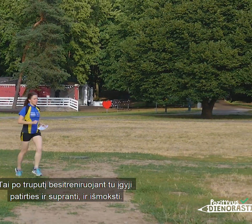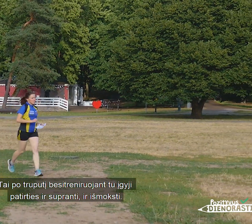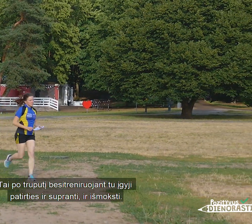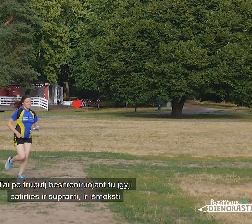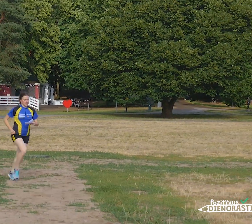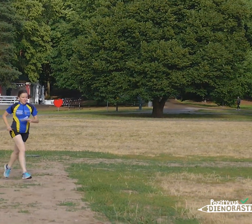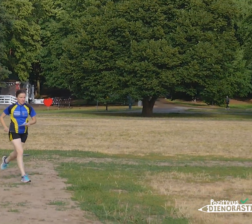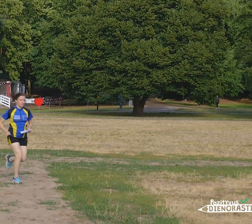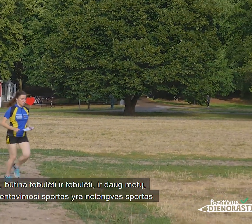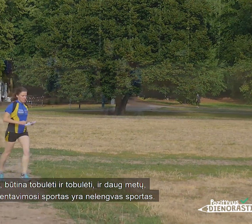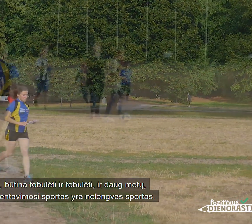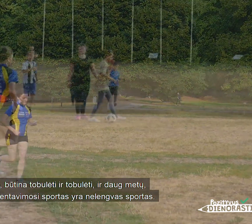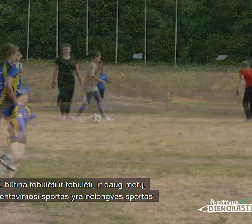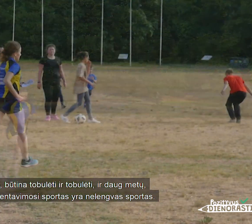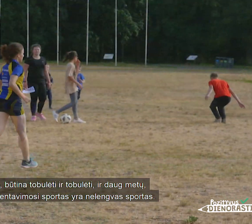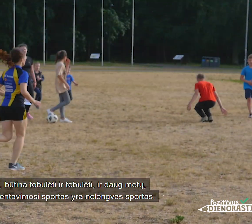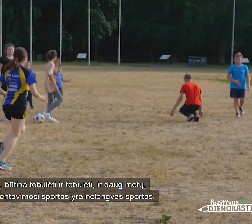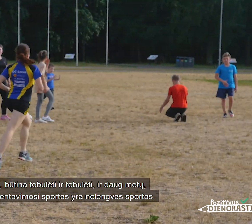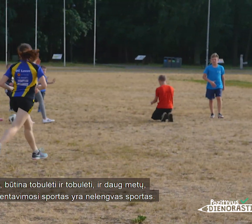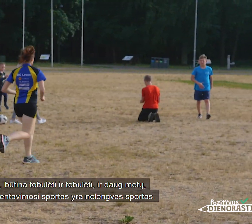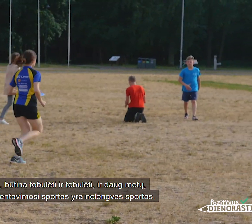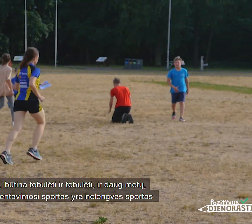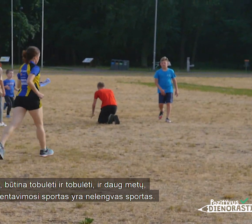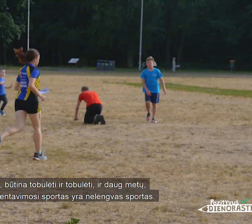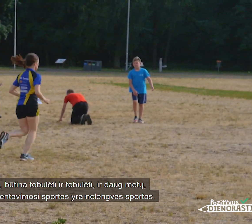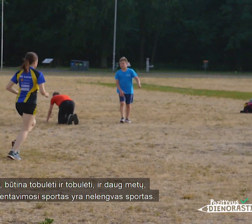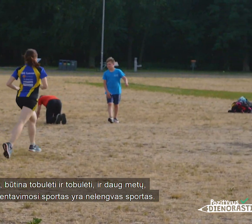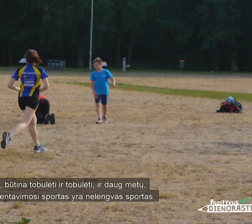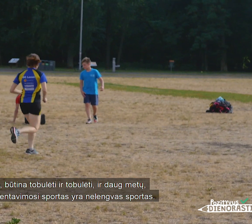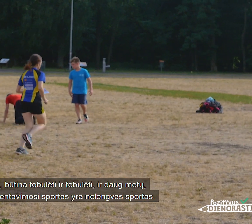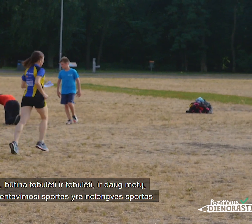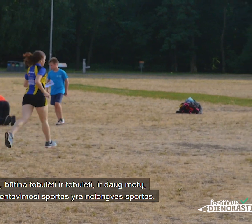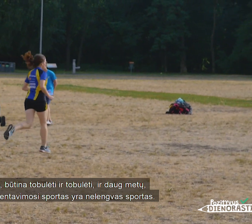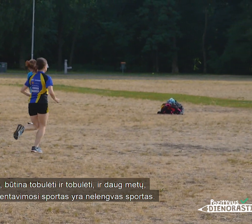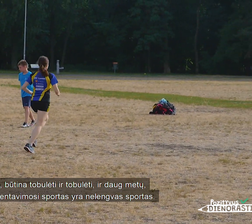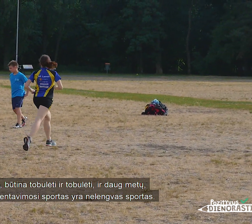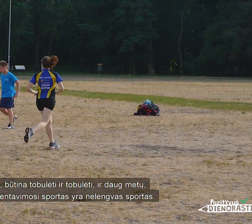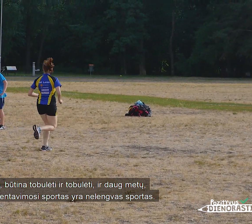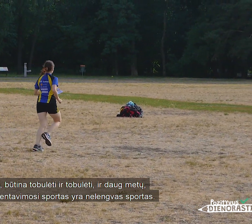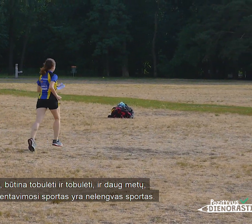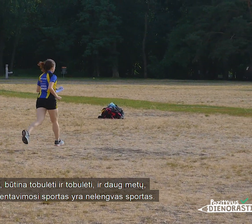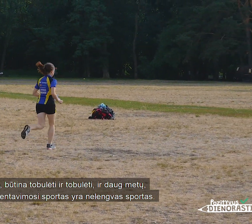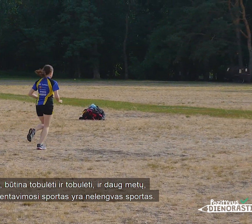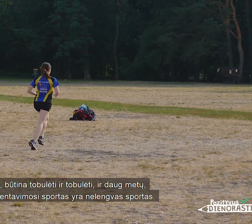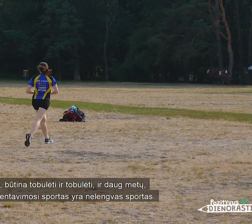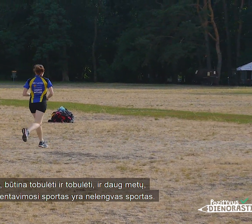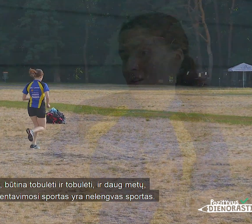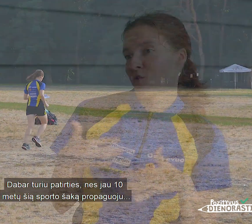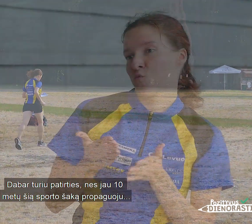ir išmoksti. Taip, tobulėjimas ir daug metų, nes orientacinis sportas yra nelengvas sportas. Dabar